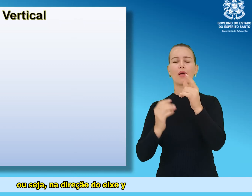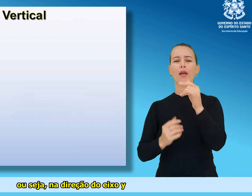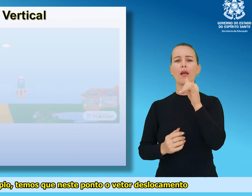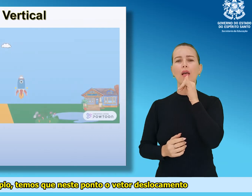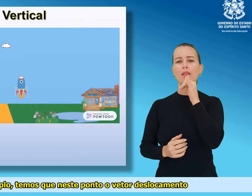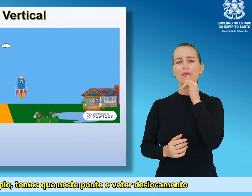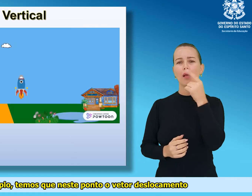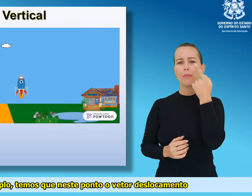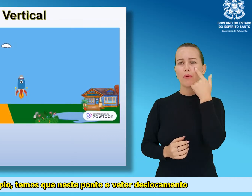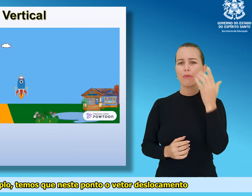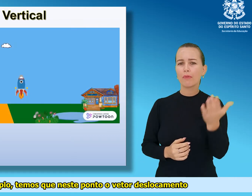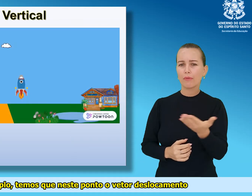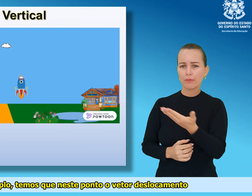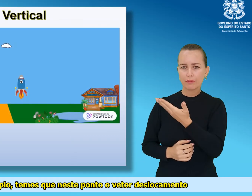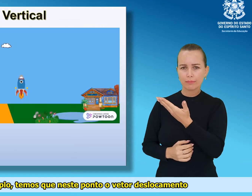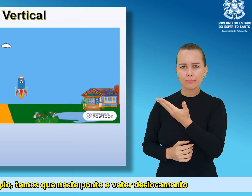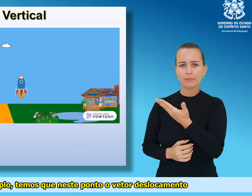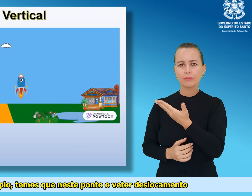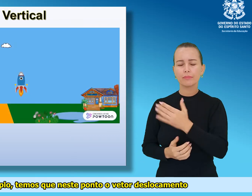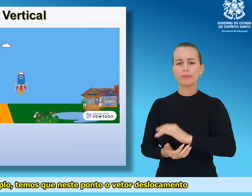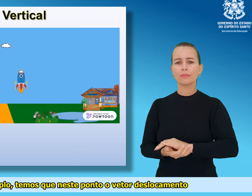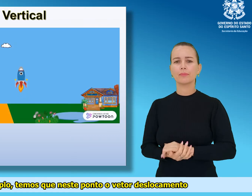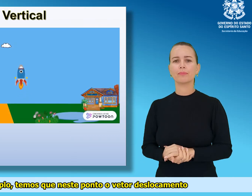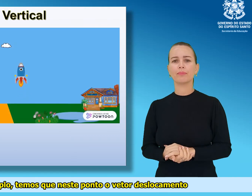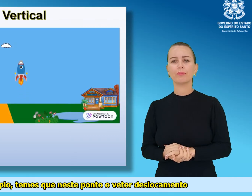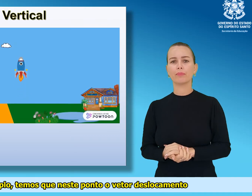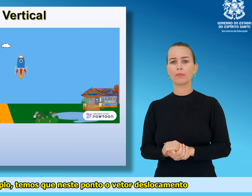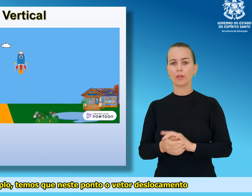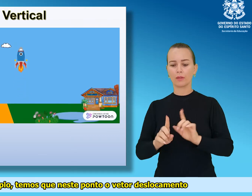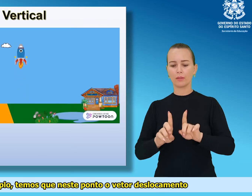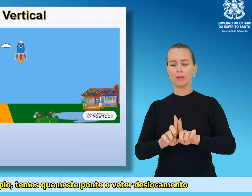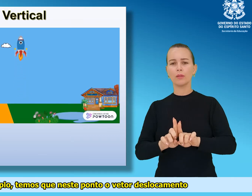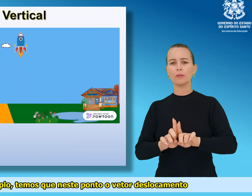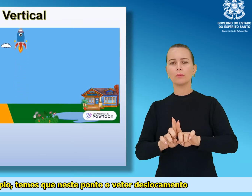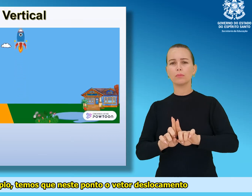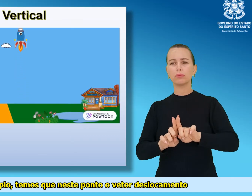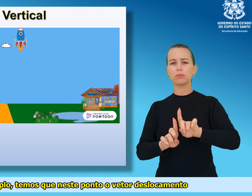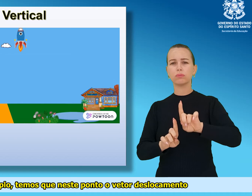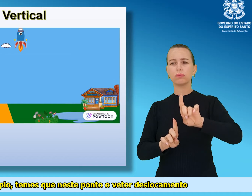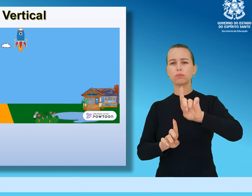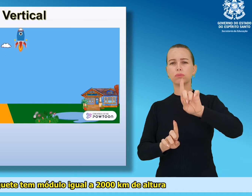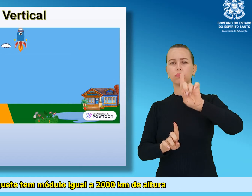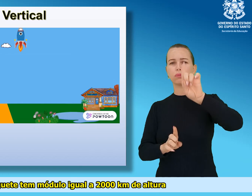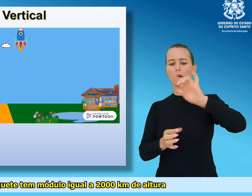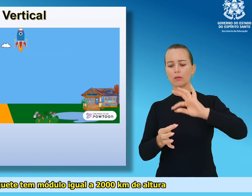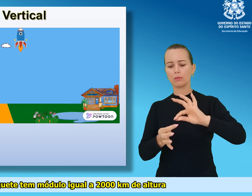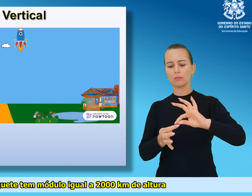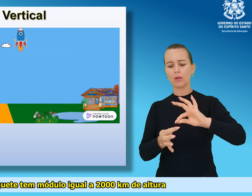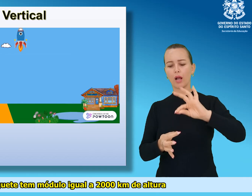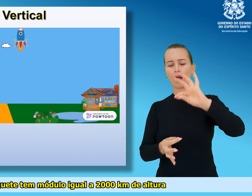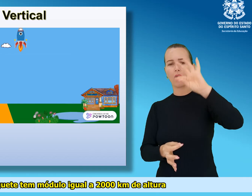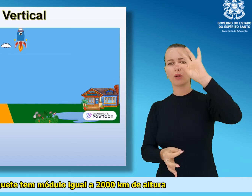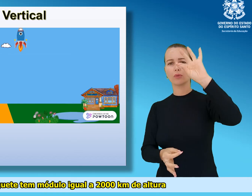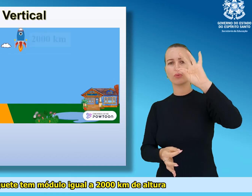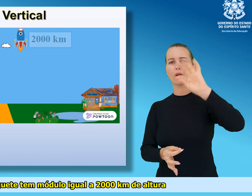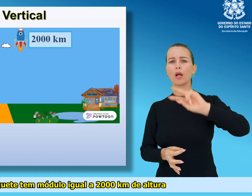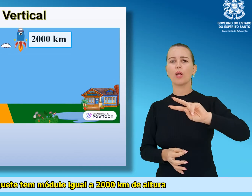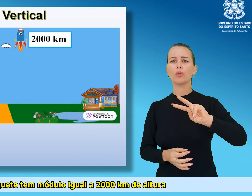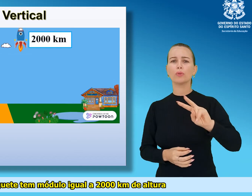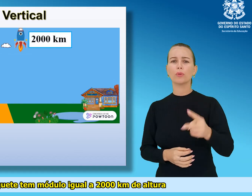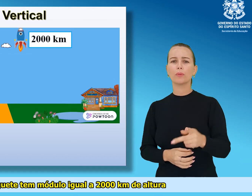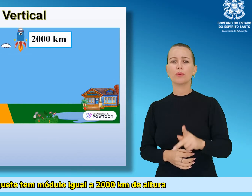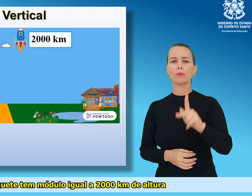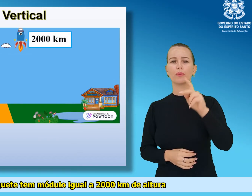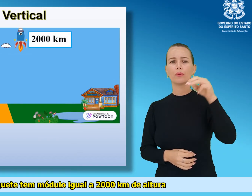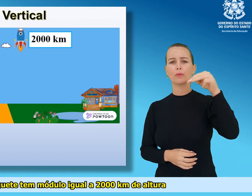y. Neste exemplo, temos que neste ponto o vetor deslocamento do foguete tem módulo igual